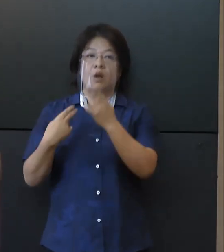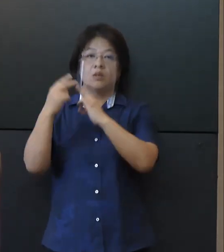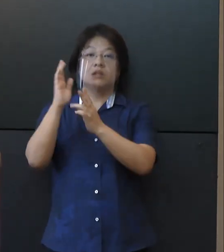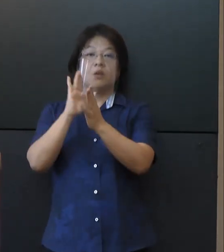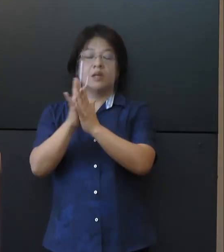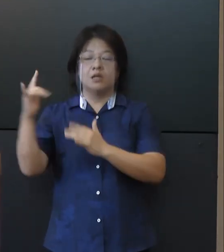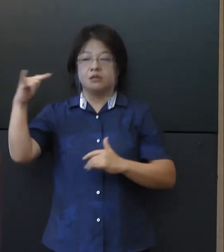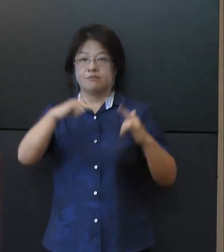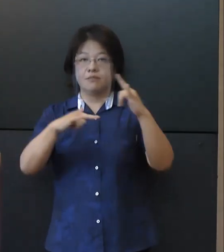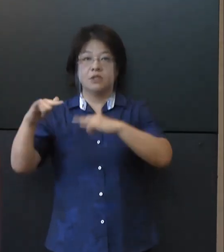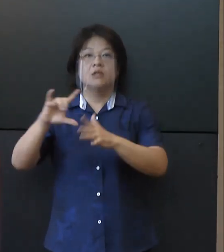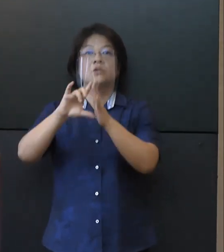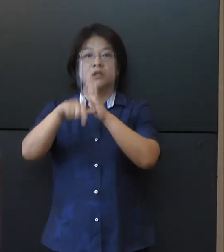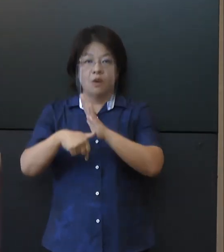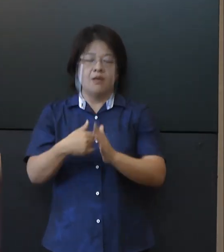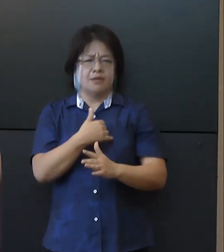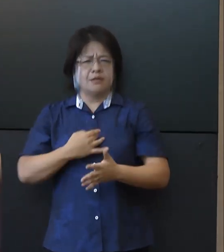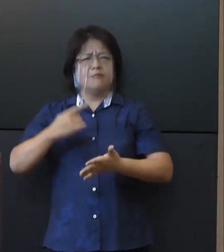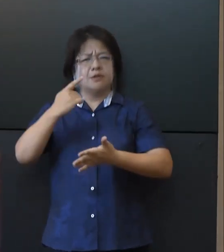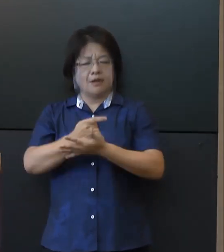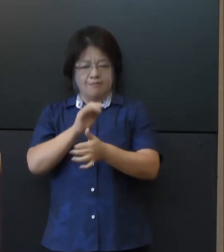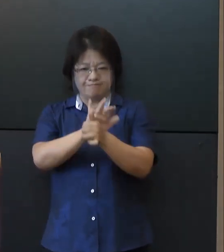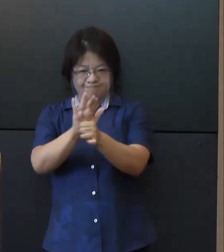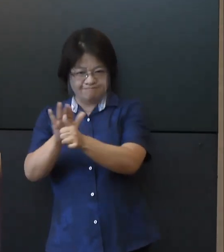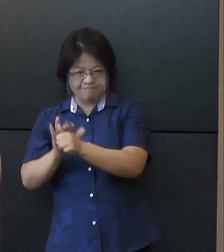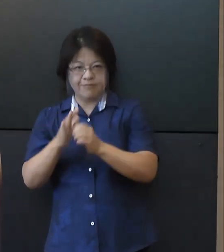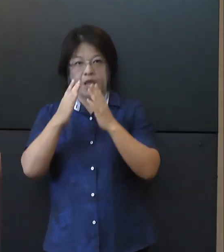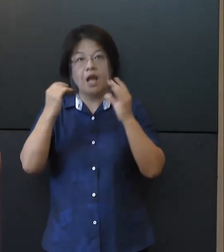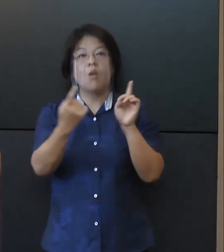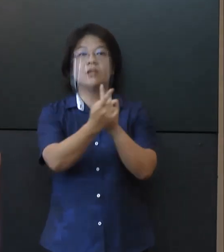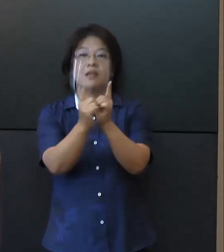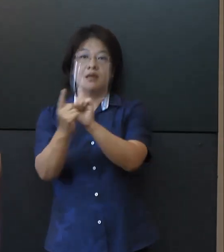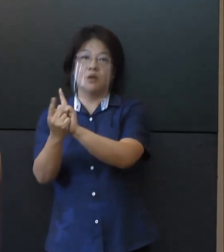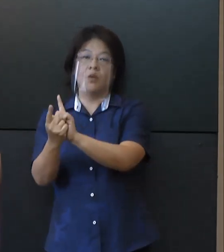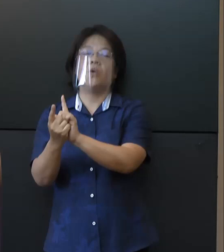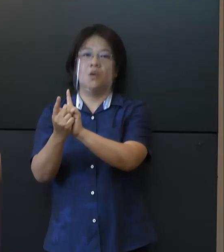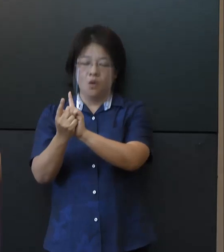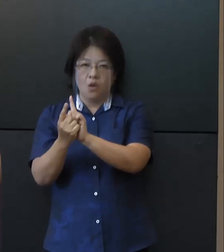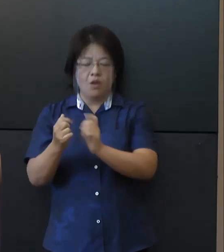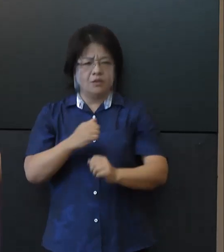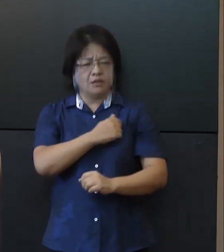際は、最大限のおもてなしと笑顔でうといむちの